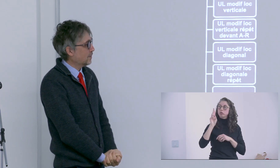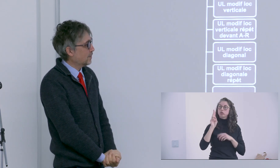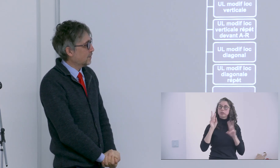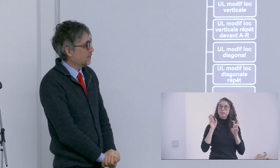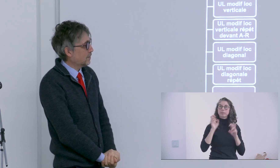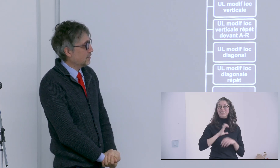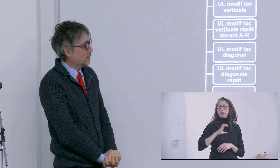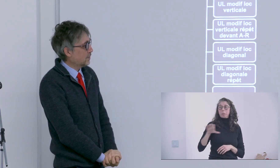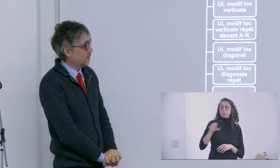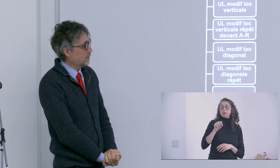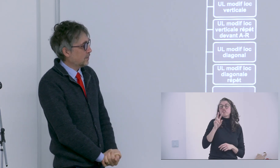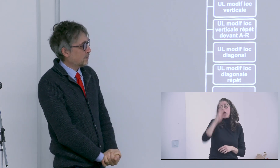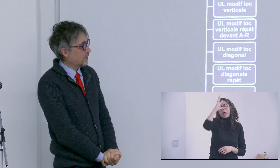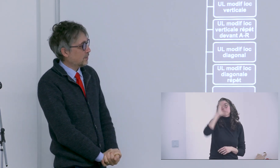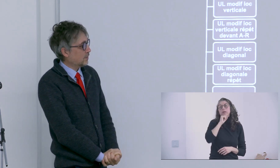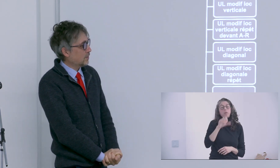il est vrai que